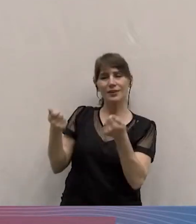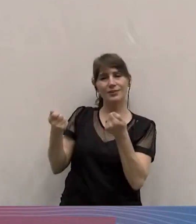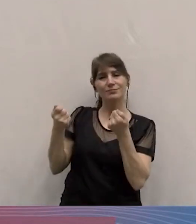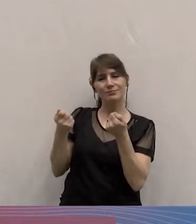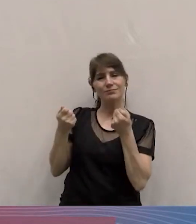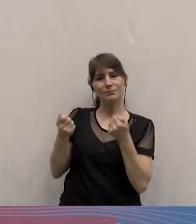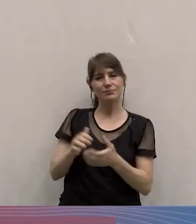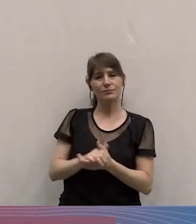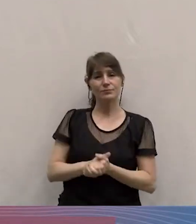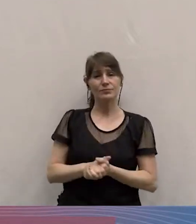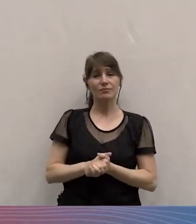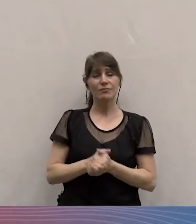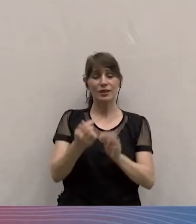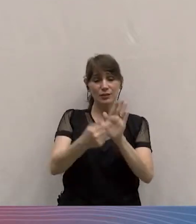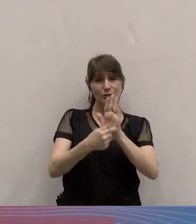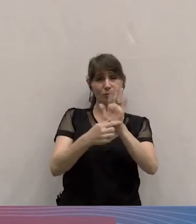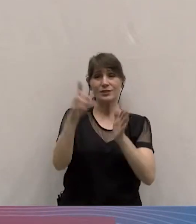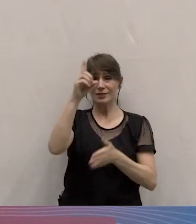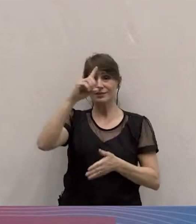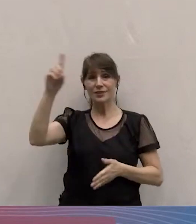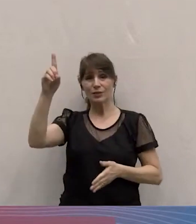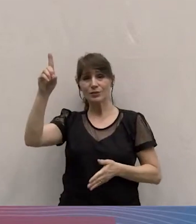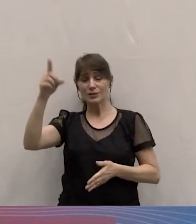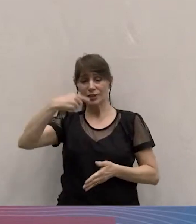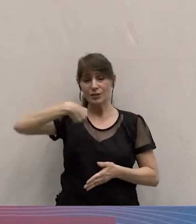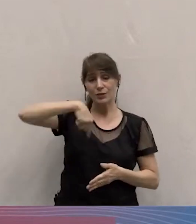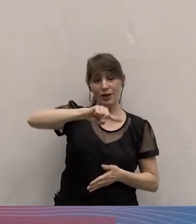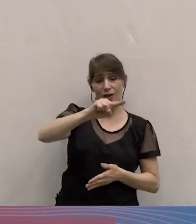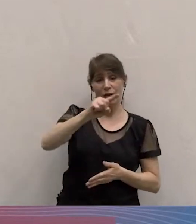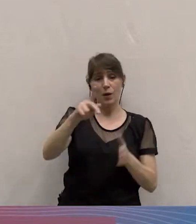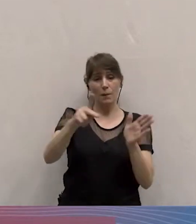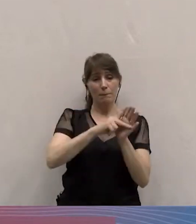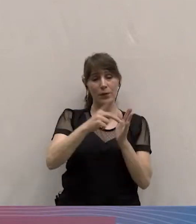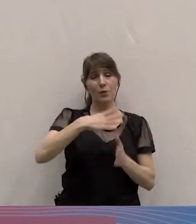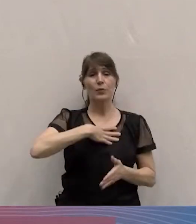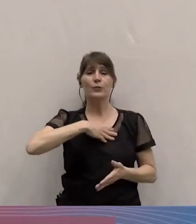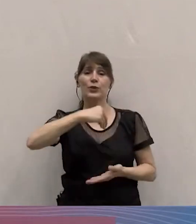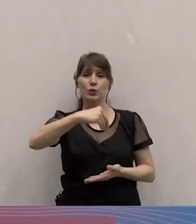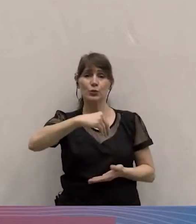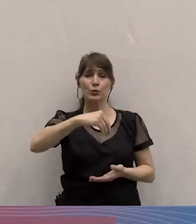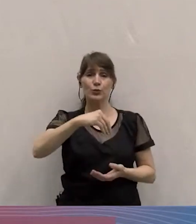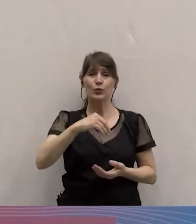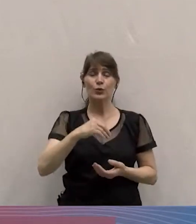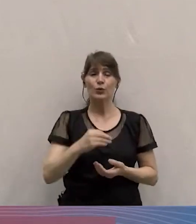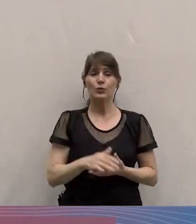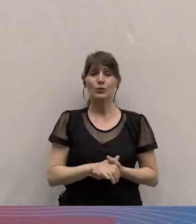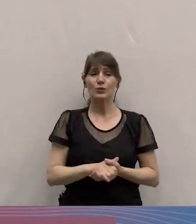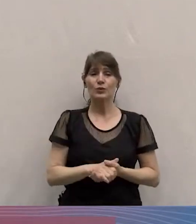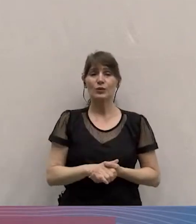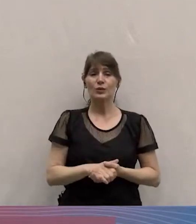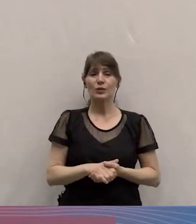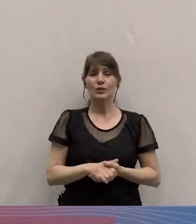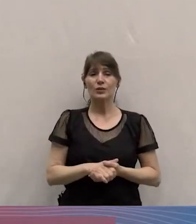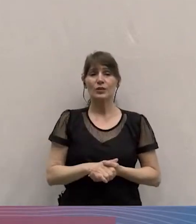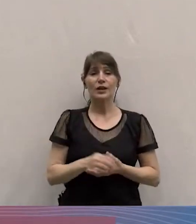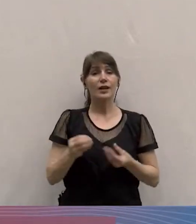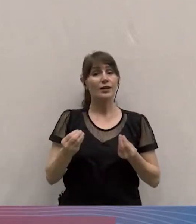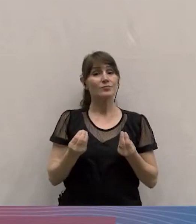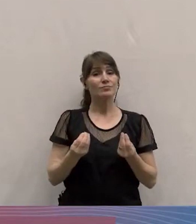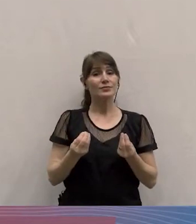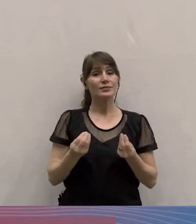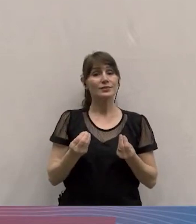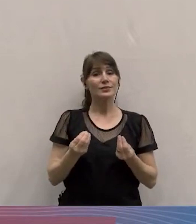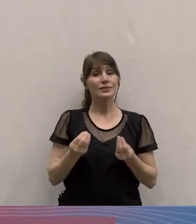diz assim: isso fez Deus enviando o seu próprio Filho em